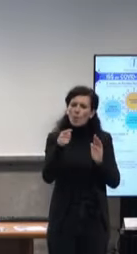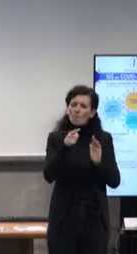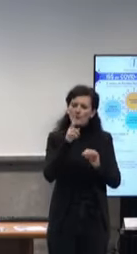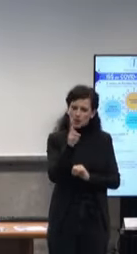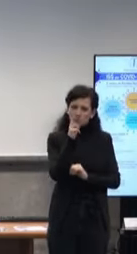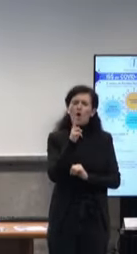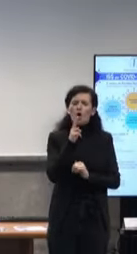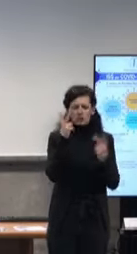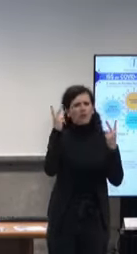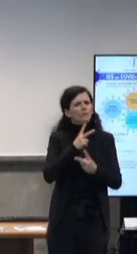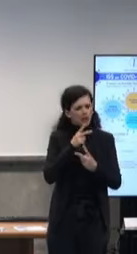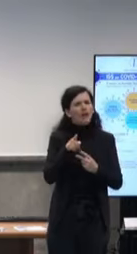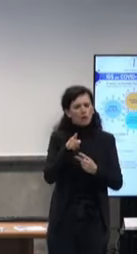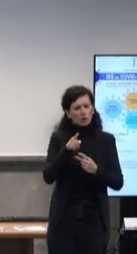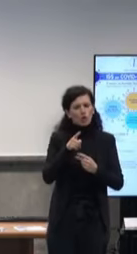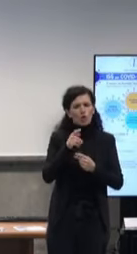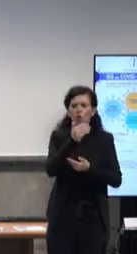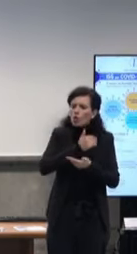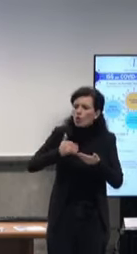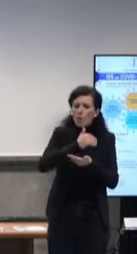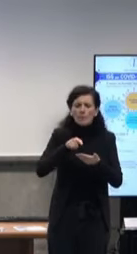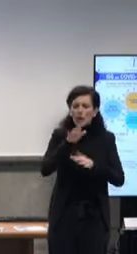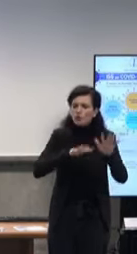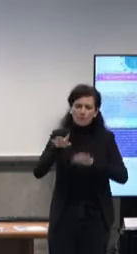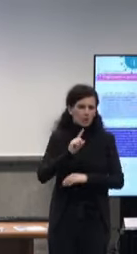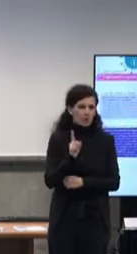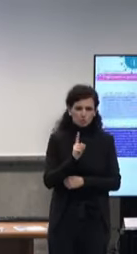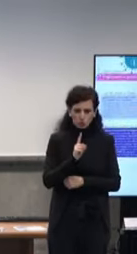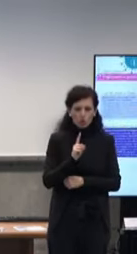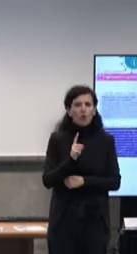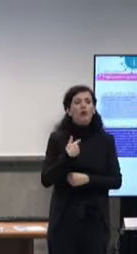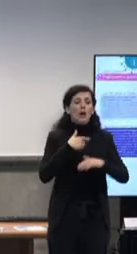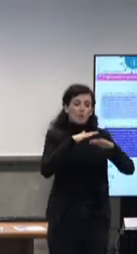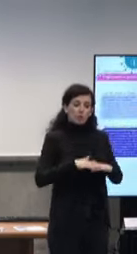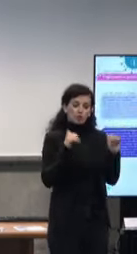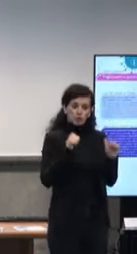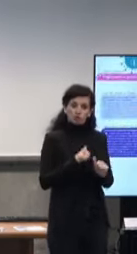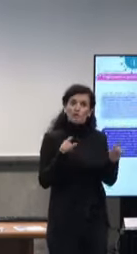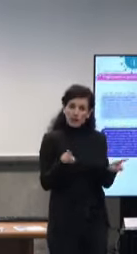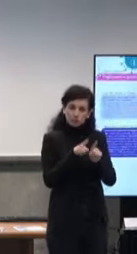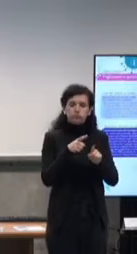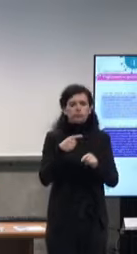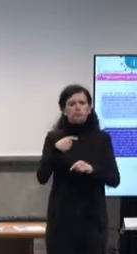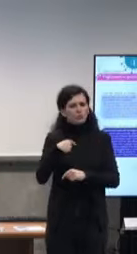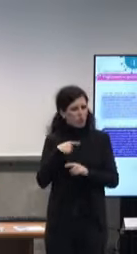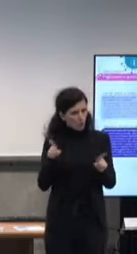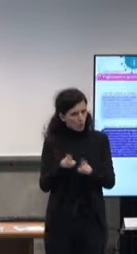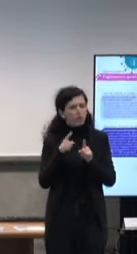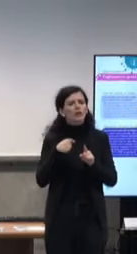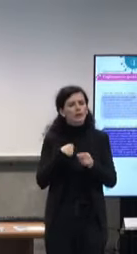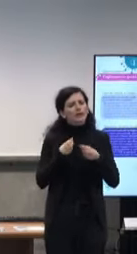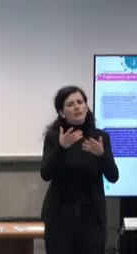riportati noi oggi lavoriamo riportiamo anche quella protezione civile le persone che hanno